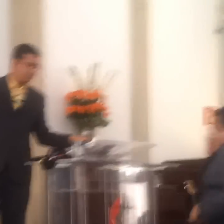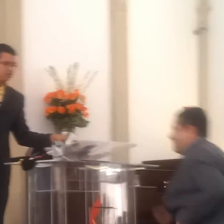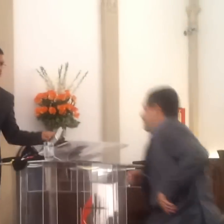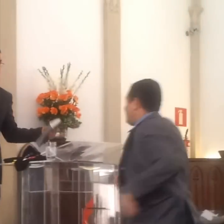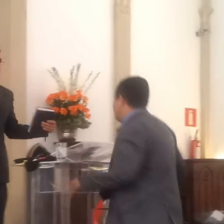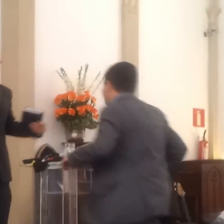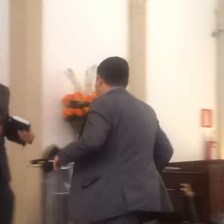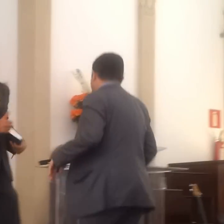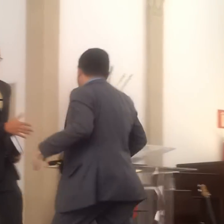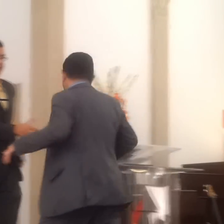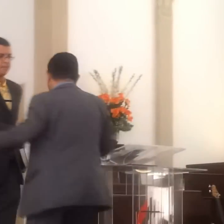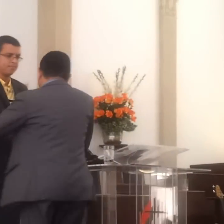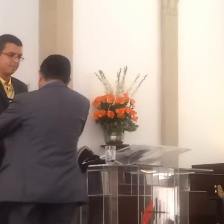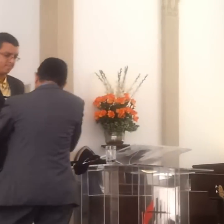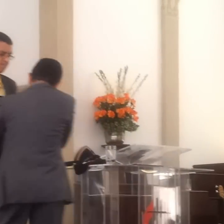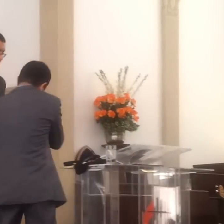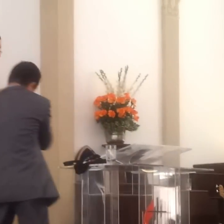pastor Wesley só que a terra não passou